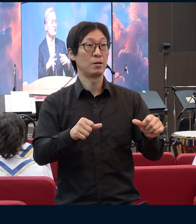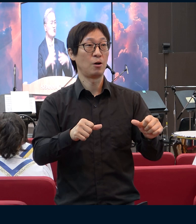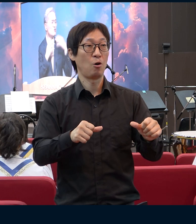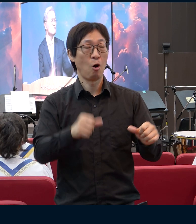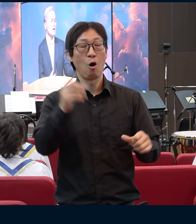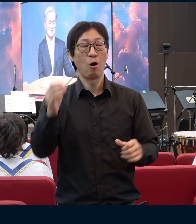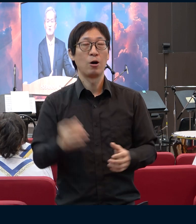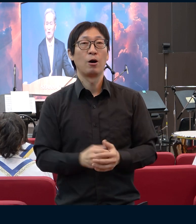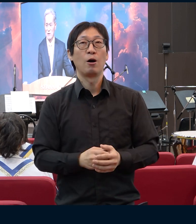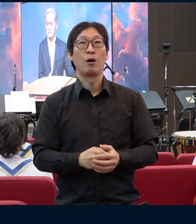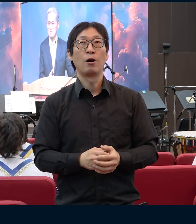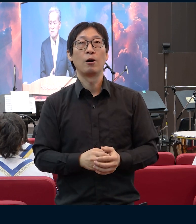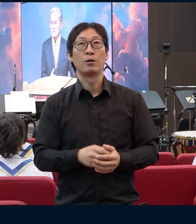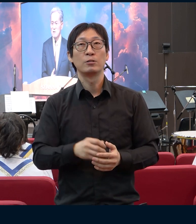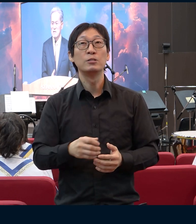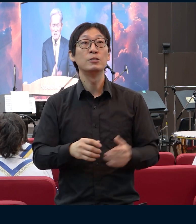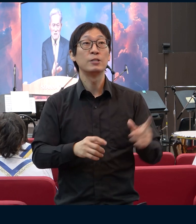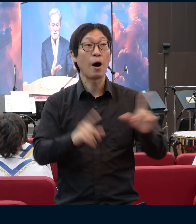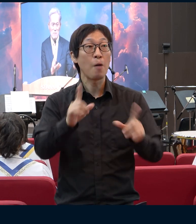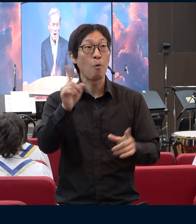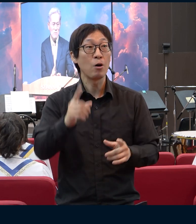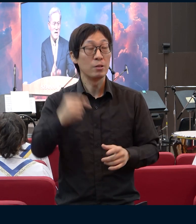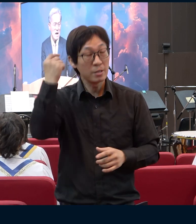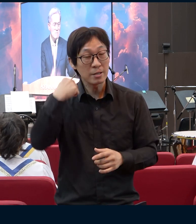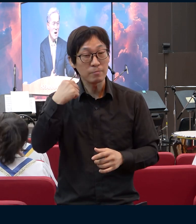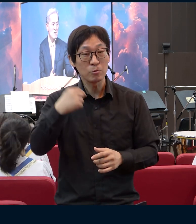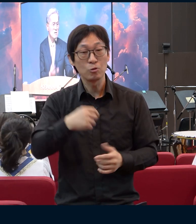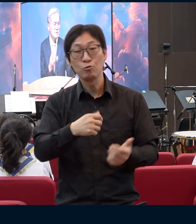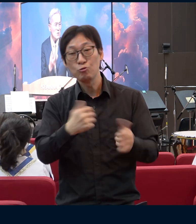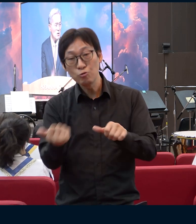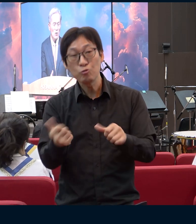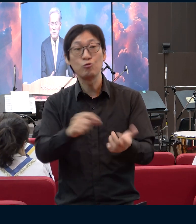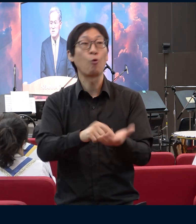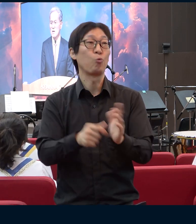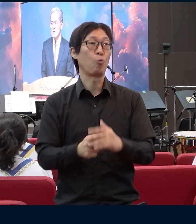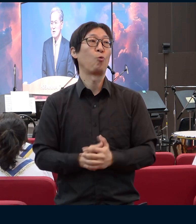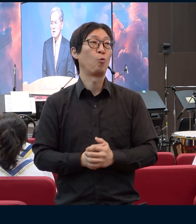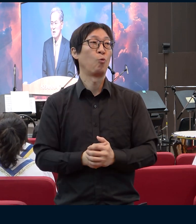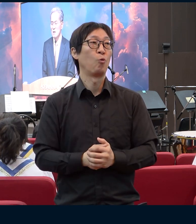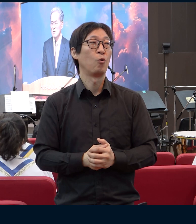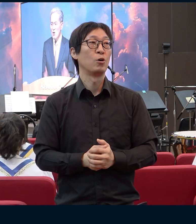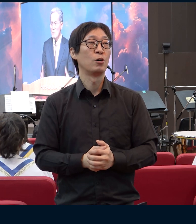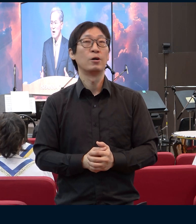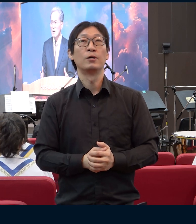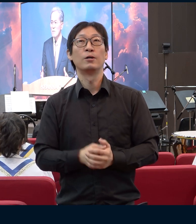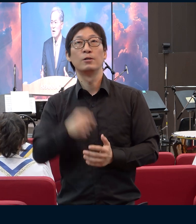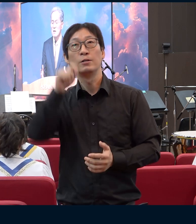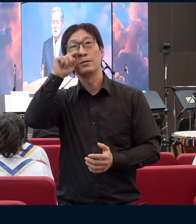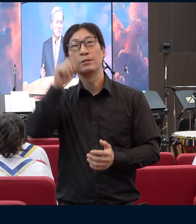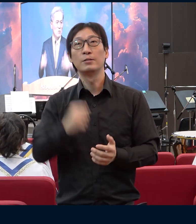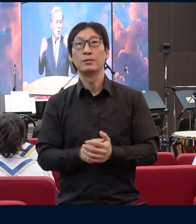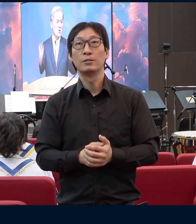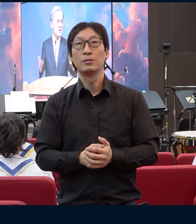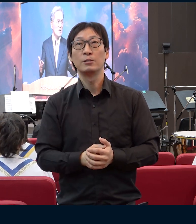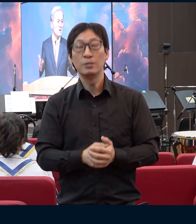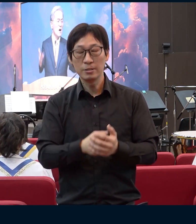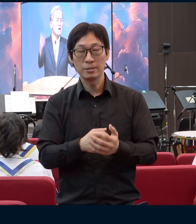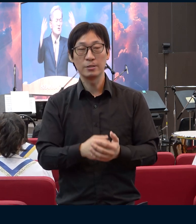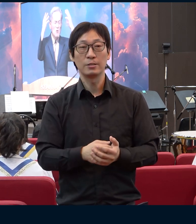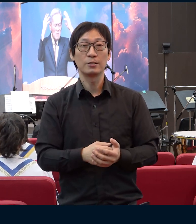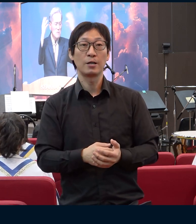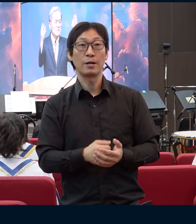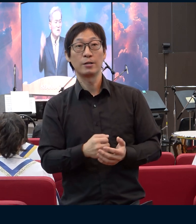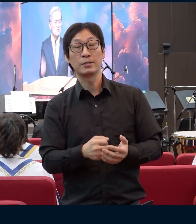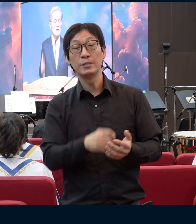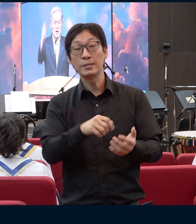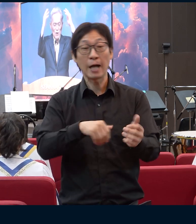정말 죽음 같은 거예요. 그 마음, 갈망, 그 어떤 열망, 이런 걸 포기해야